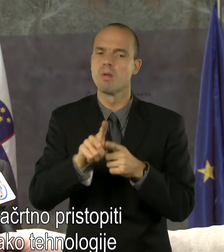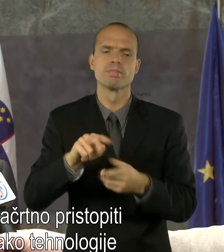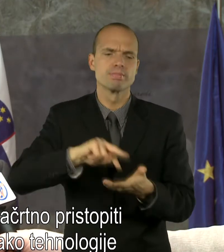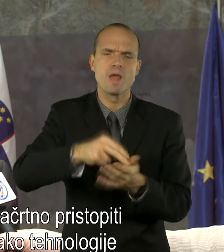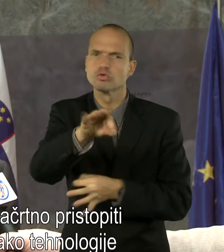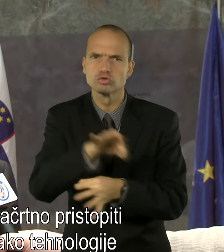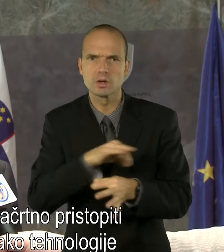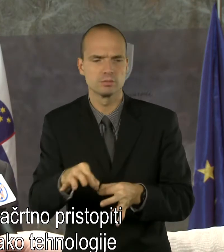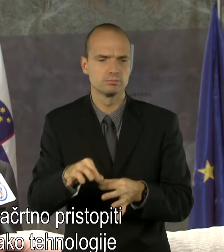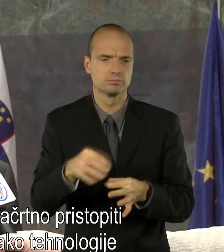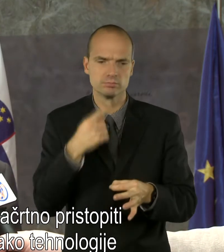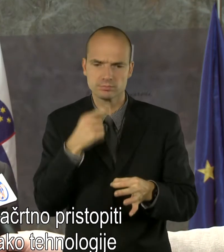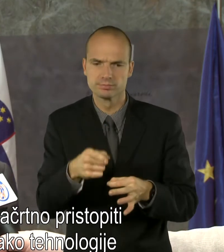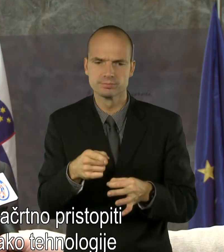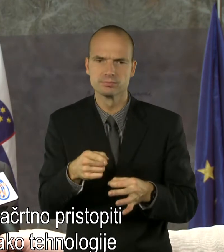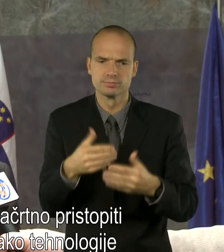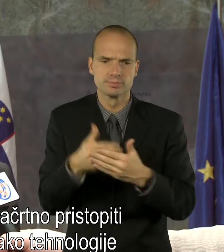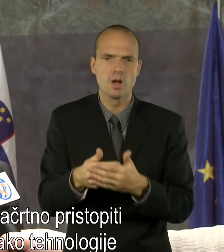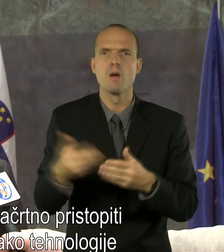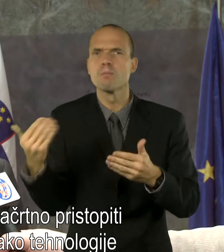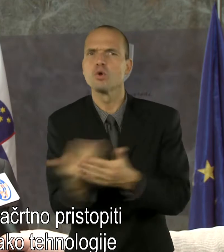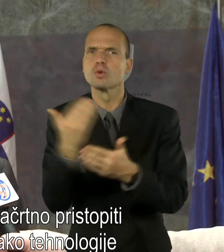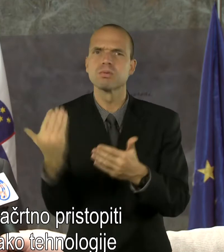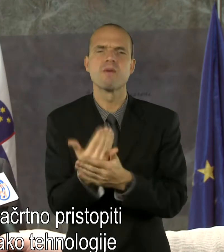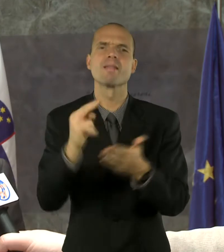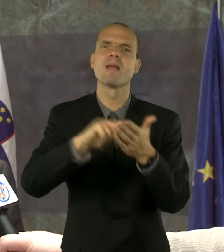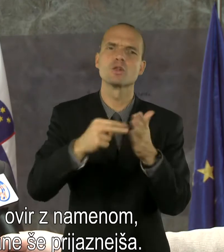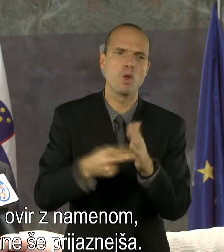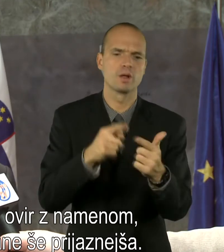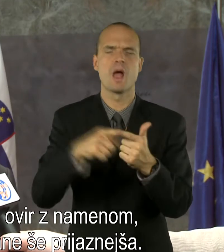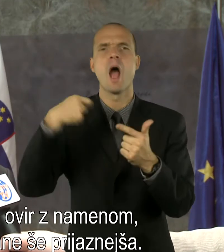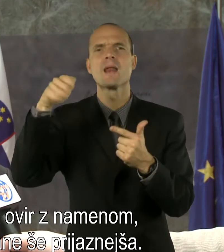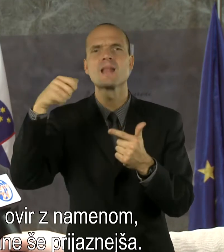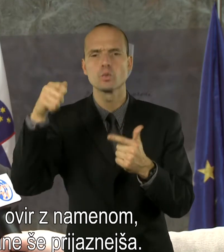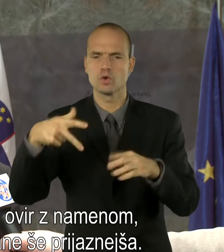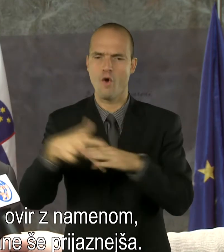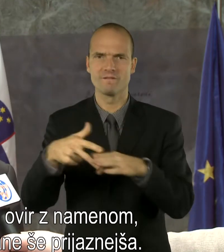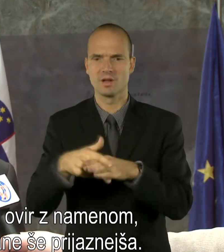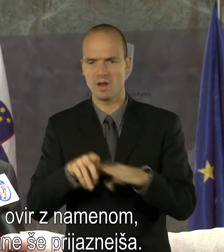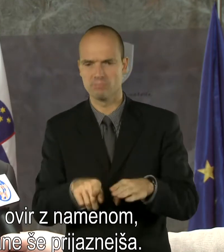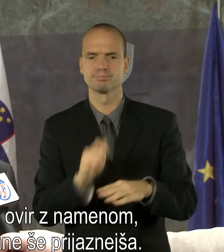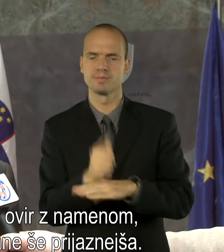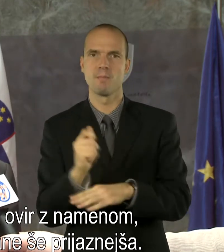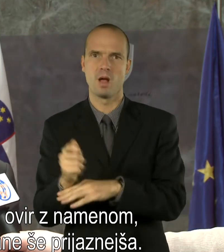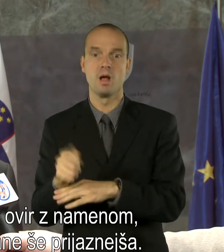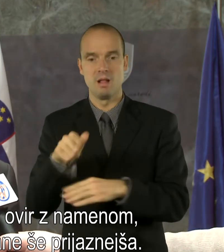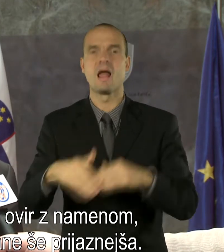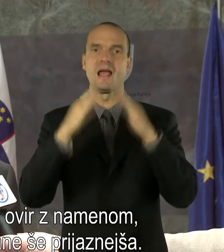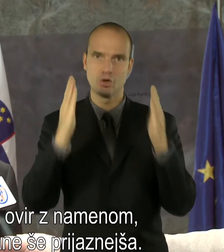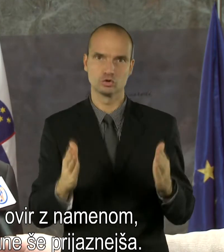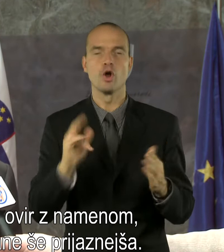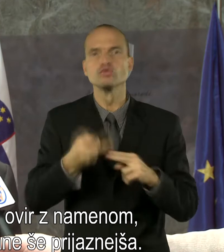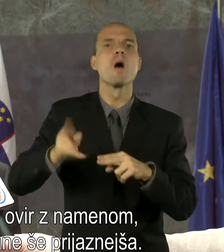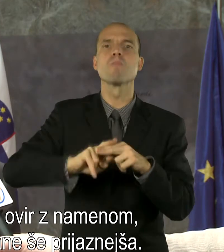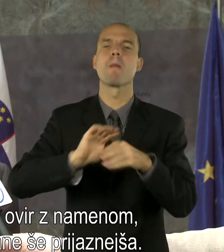poskušamo načrtno pristopiti k posodobitvam, tako tehnologije kot tudi arhitekturnih ovir, tako da ta hiša